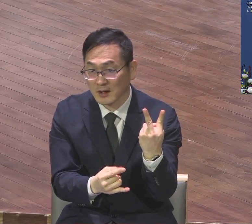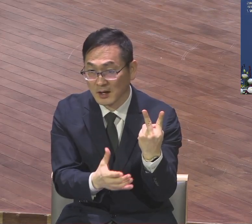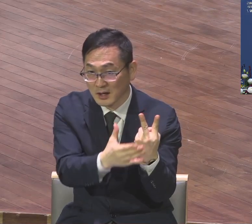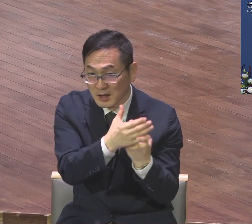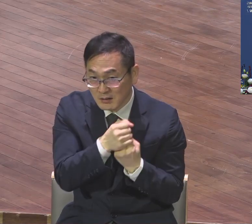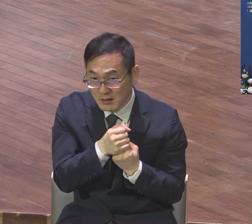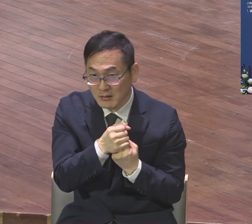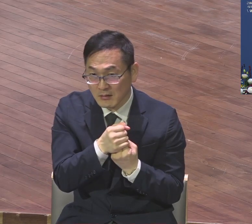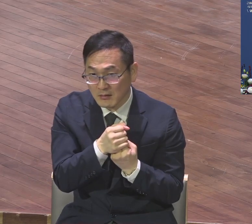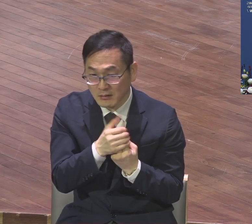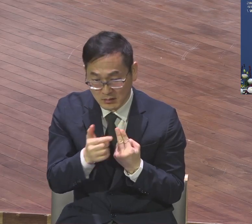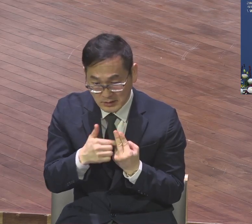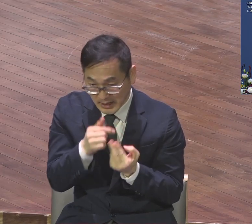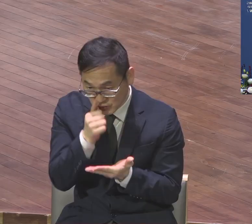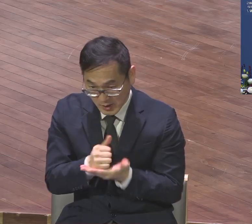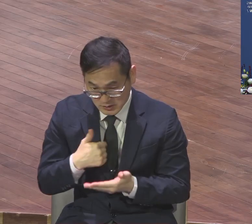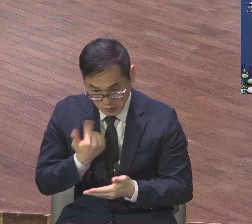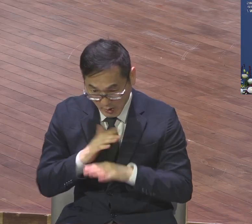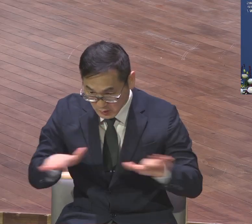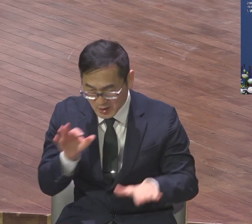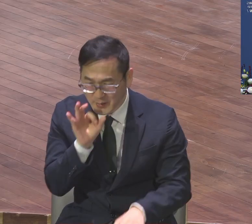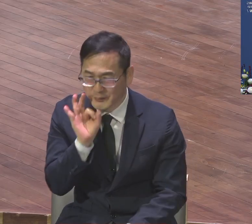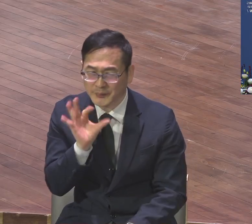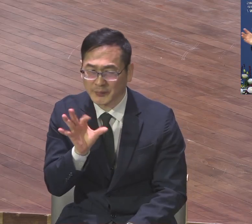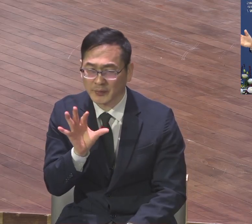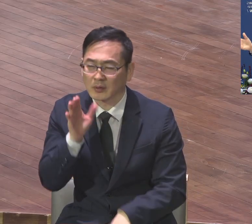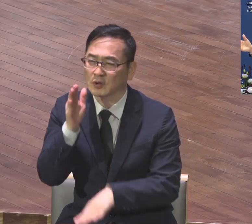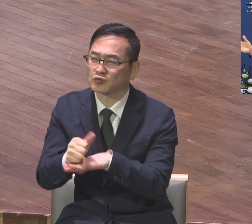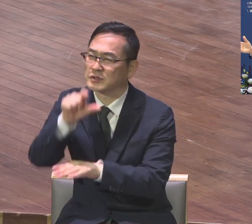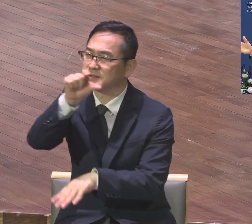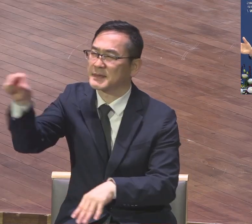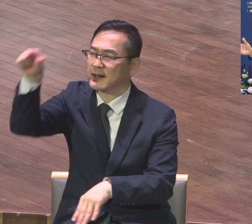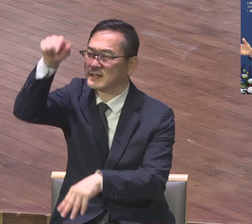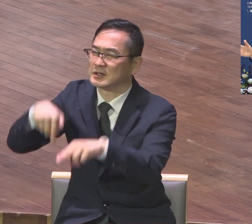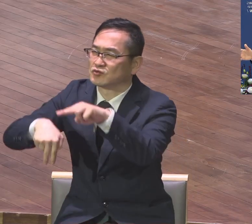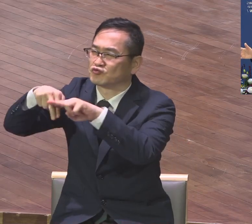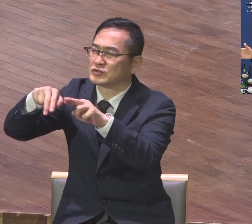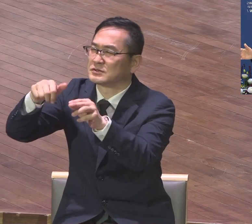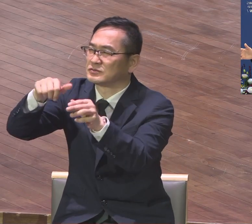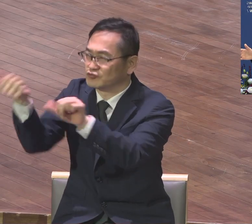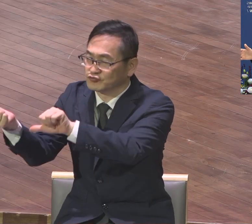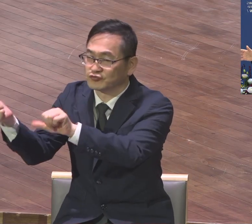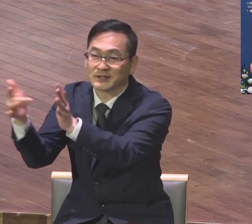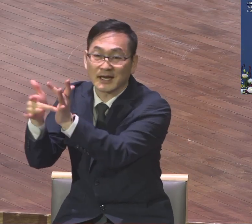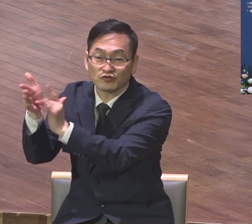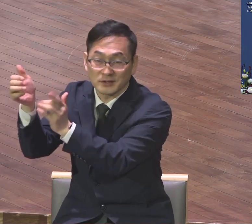지셨습니다. 그리고 우리 인간의 모든 죄를 다 이루었다.